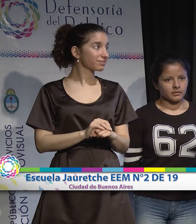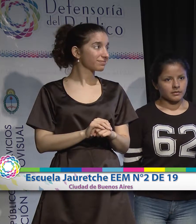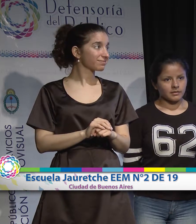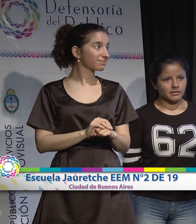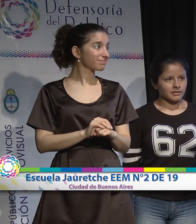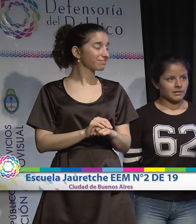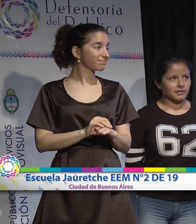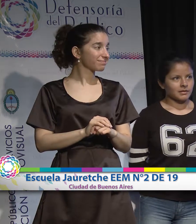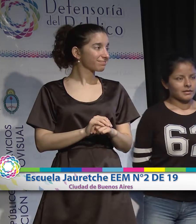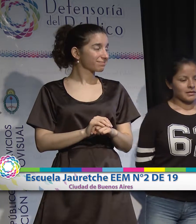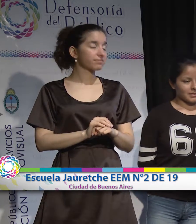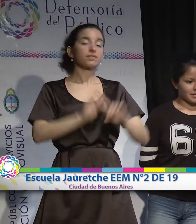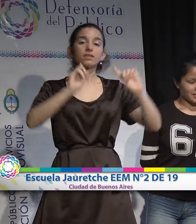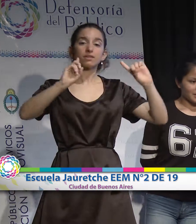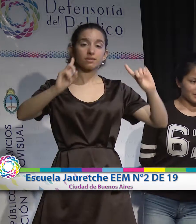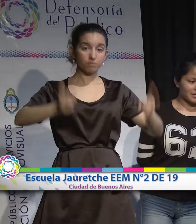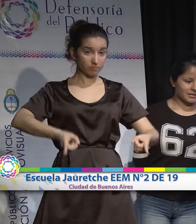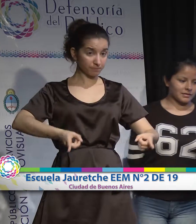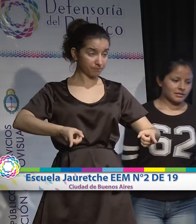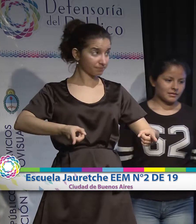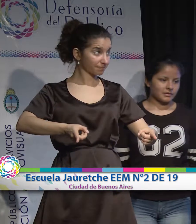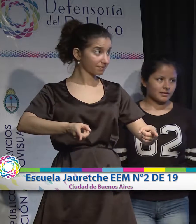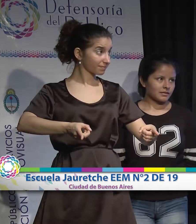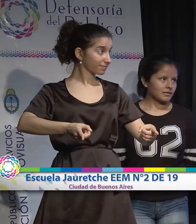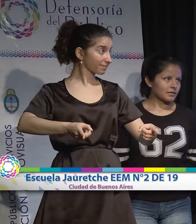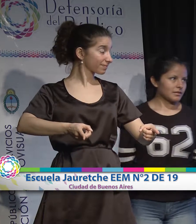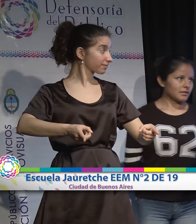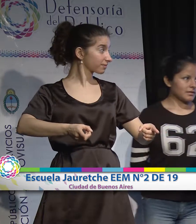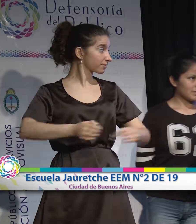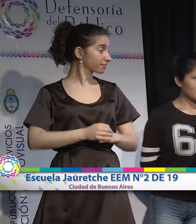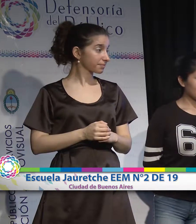Nosotros también queríamos enmarcar esto de un...